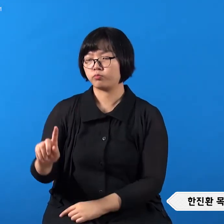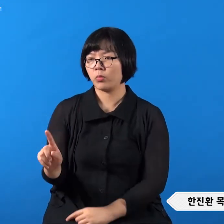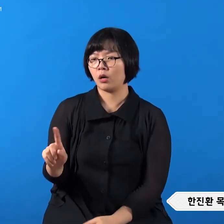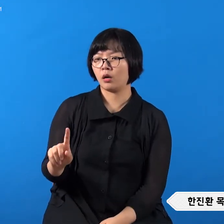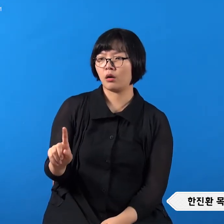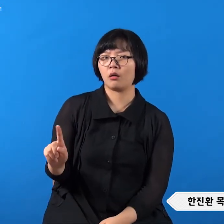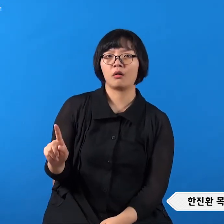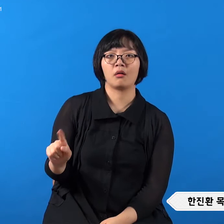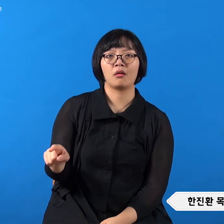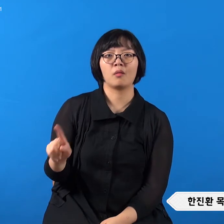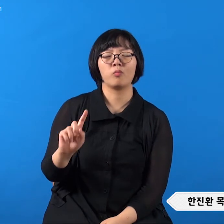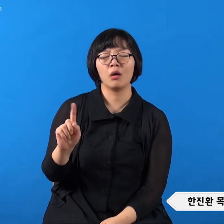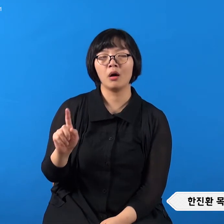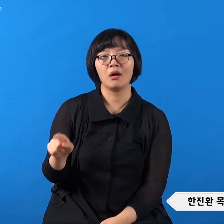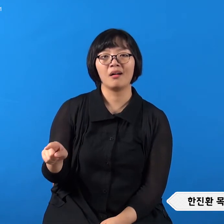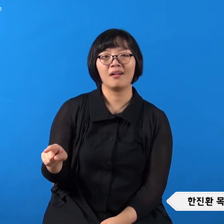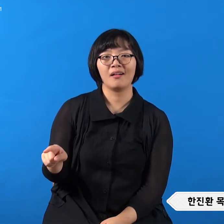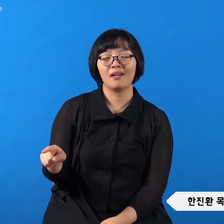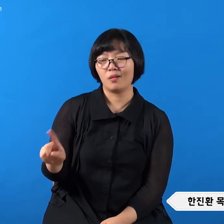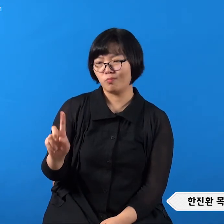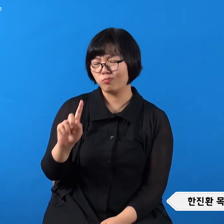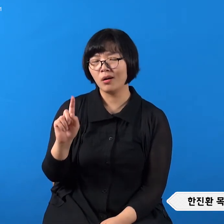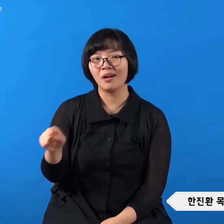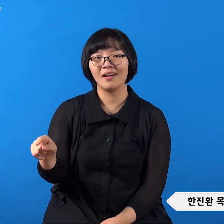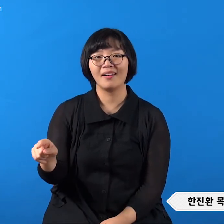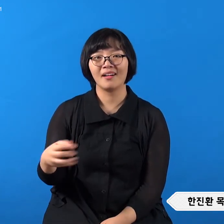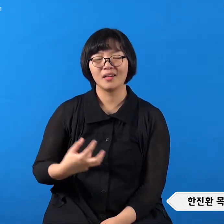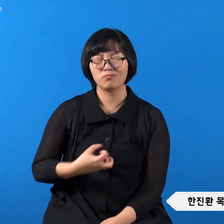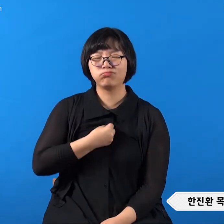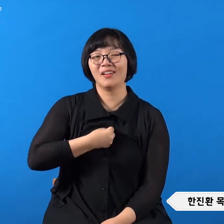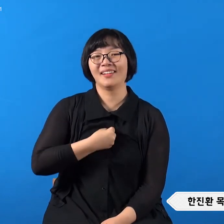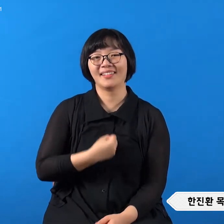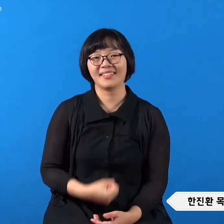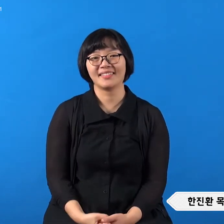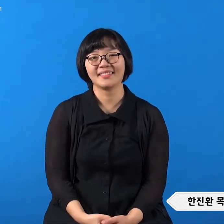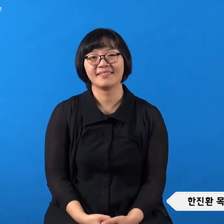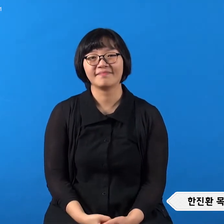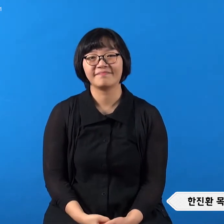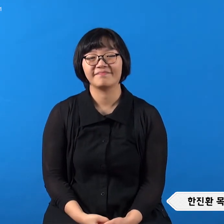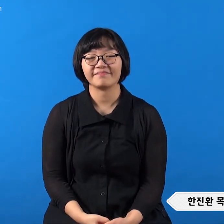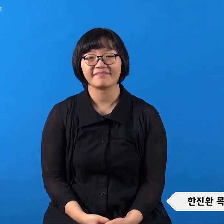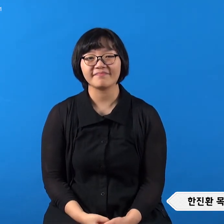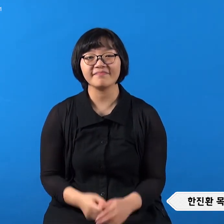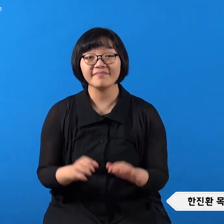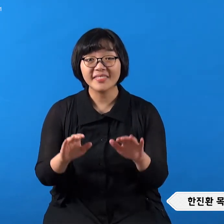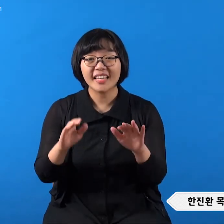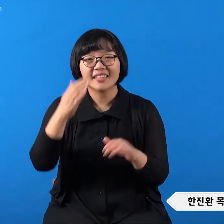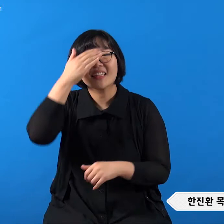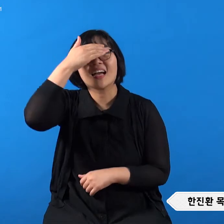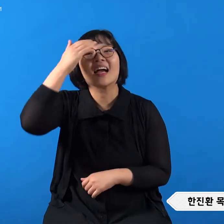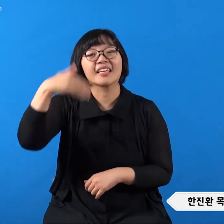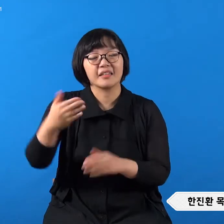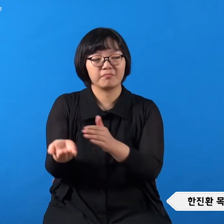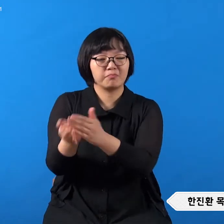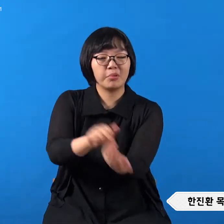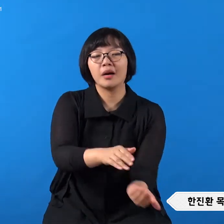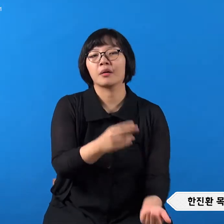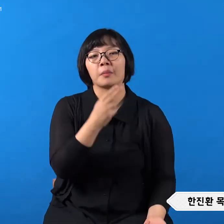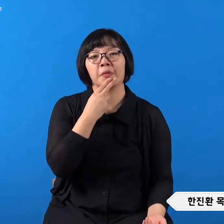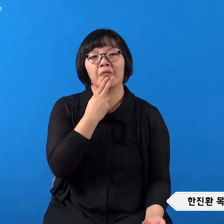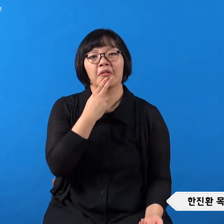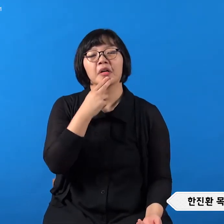담대하게 찬송을 할 수 있는 것인지 너무너무 충격을 받았습니다. 다행히 배가 침몰하지